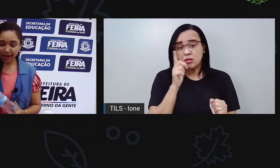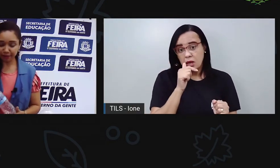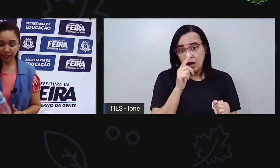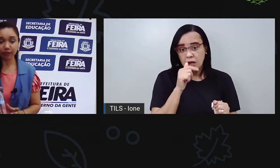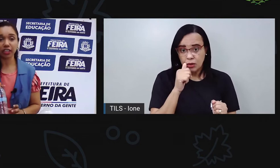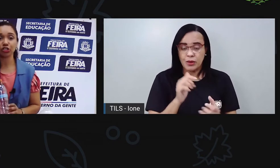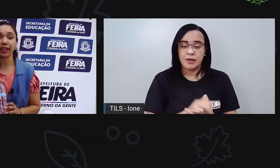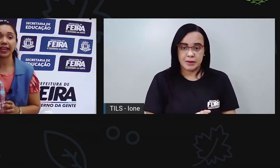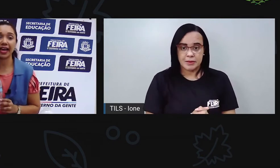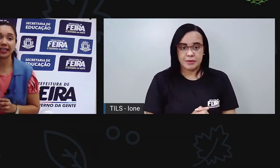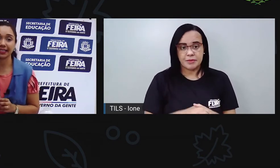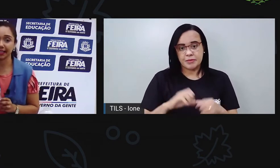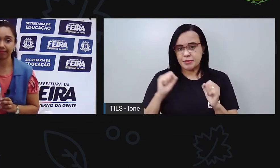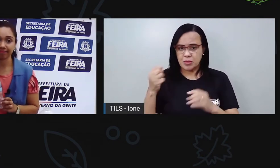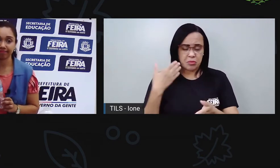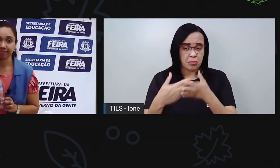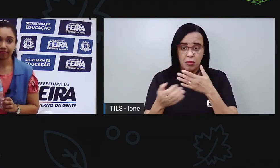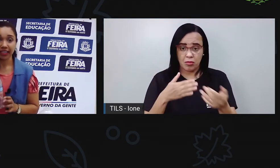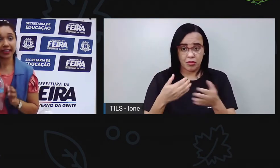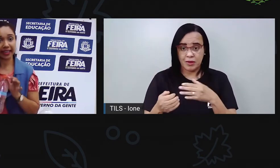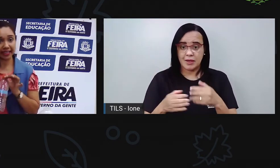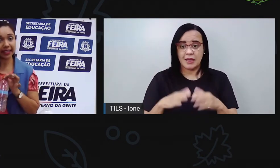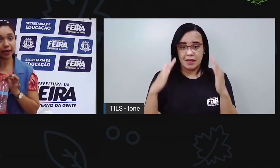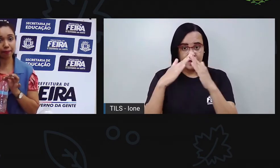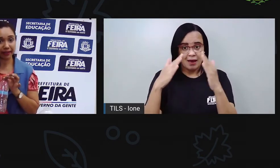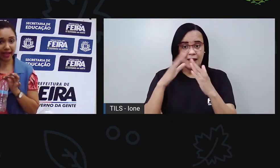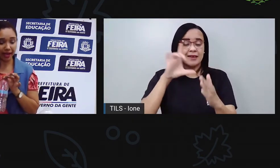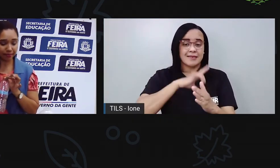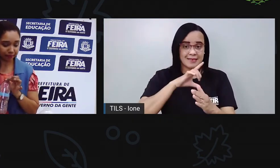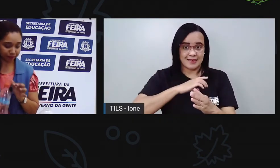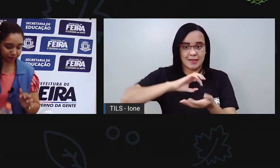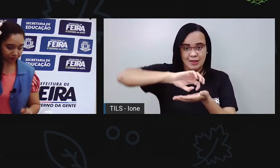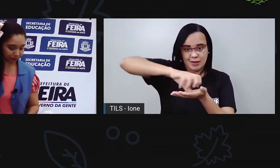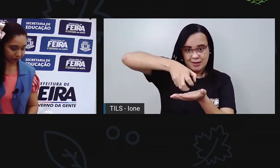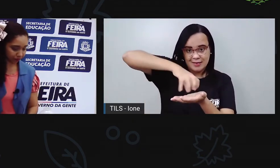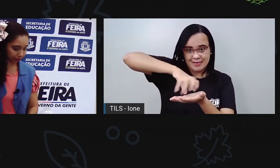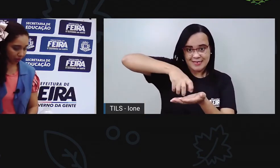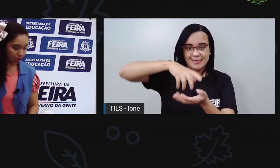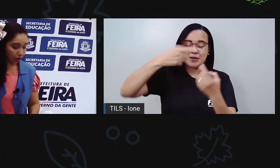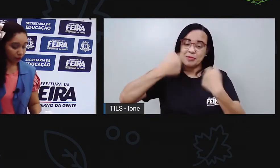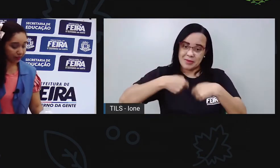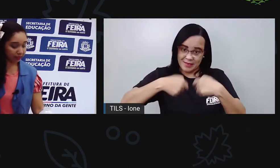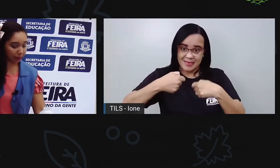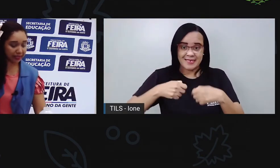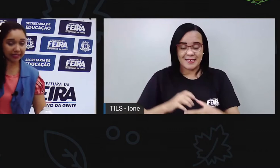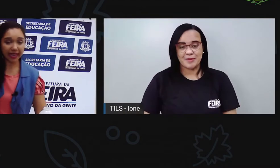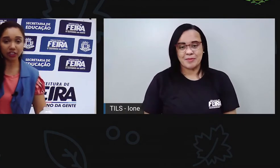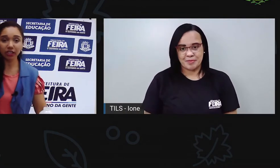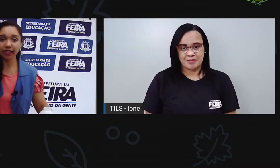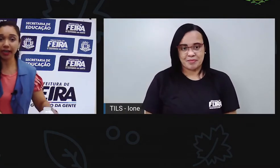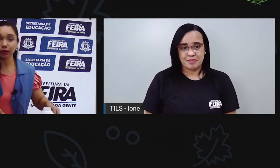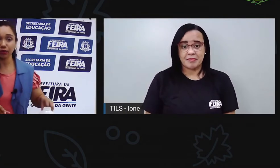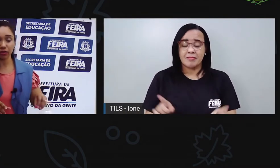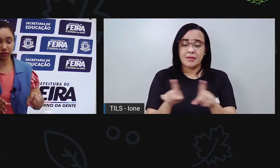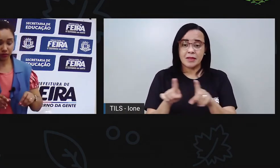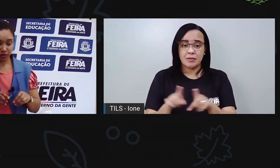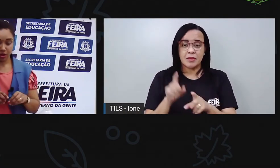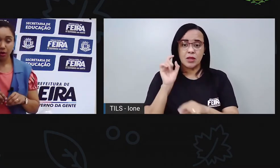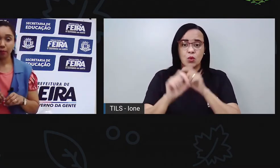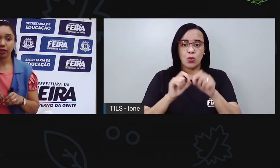Alguma garrafinha que você tiver em casa. Que tenha tampa, tá? Você vai precisar de